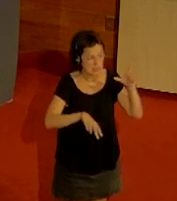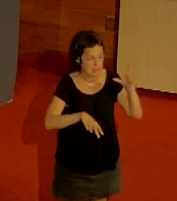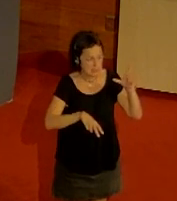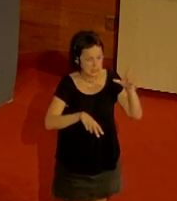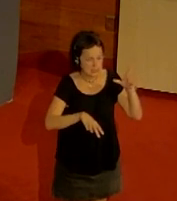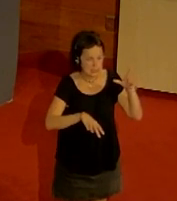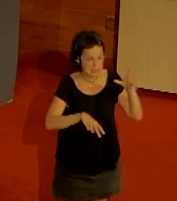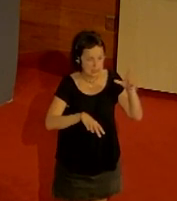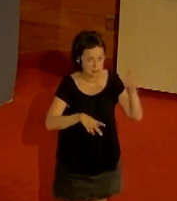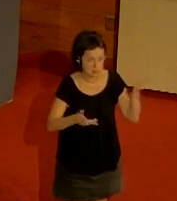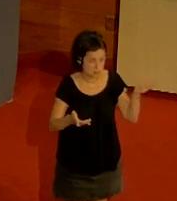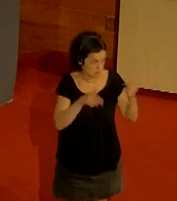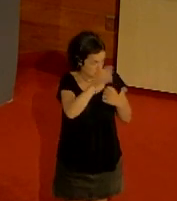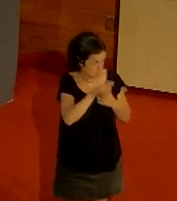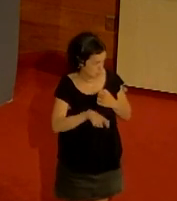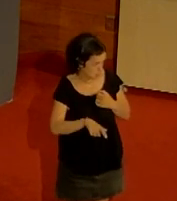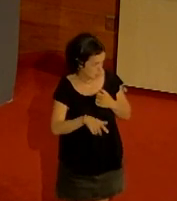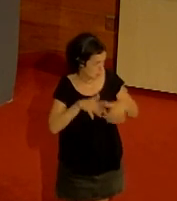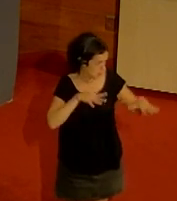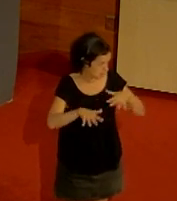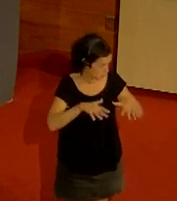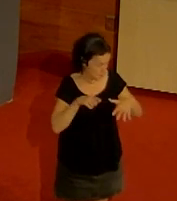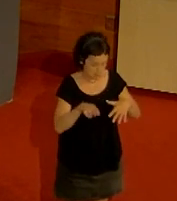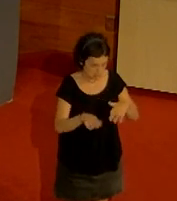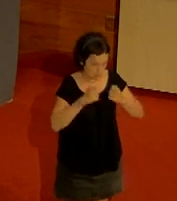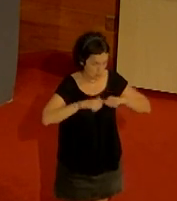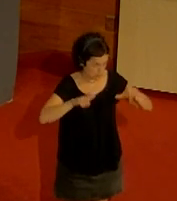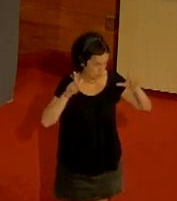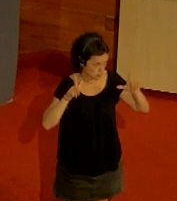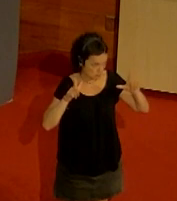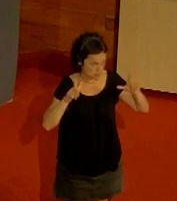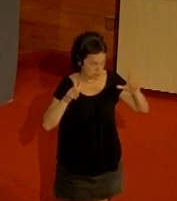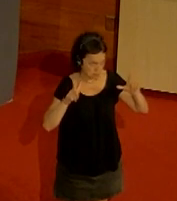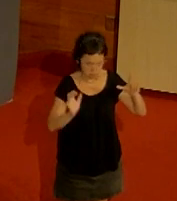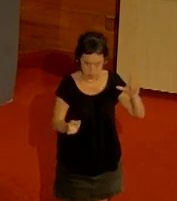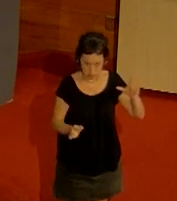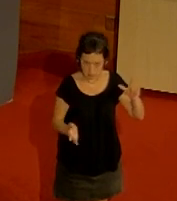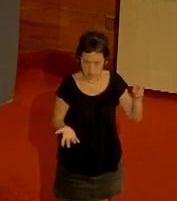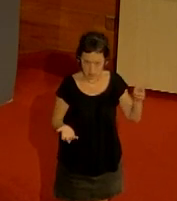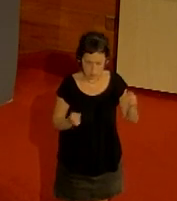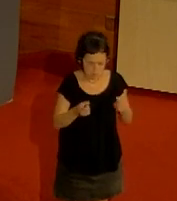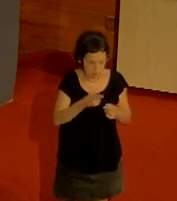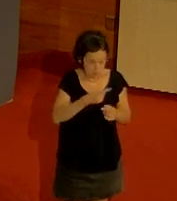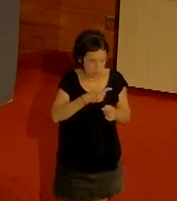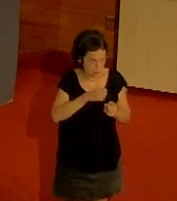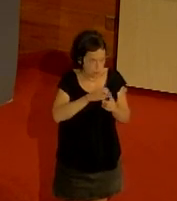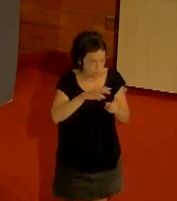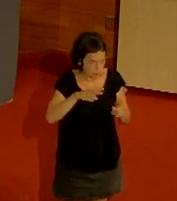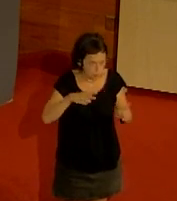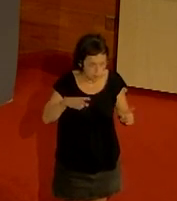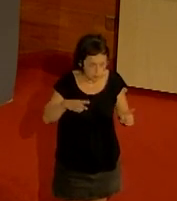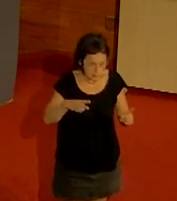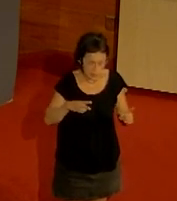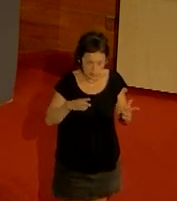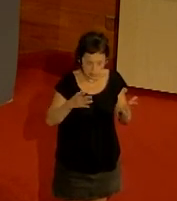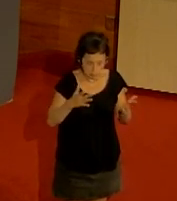Las personas que migran, las personas que se mueven, son las protagonistas realmente. El punto de vista que nos debería interesar, de punto estrictamente periodístico,